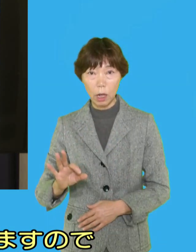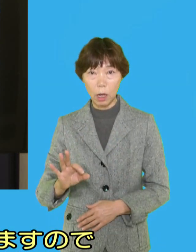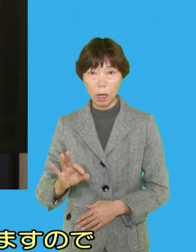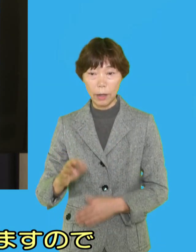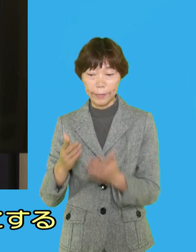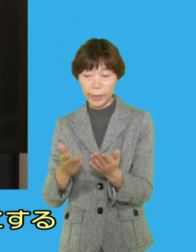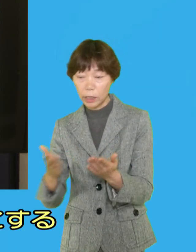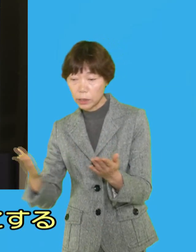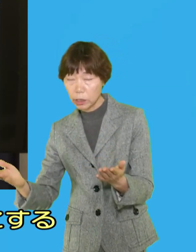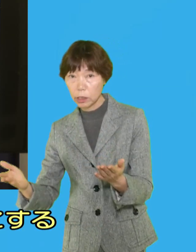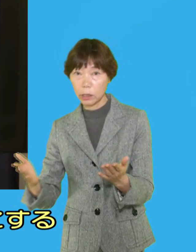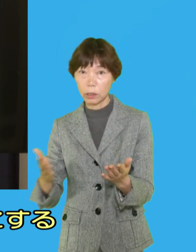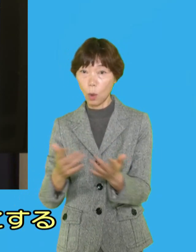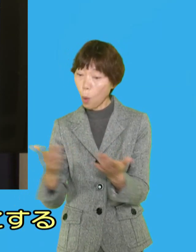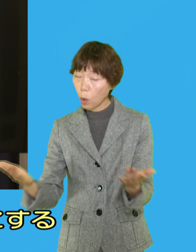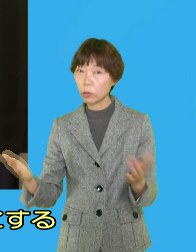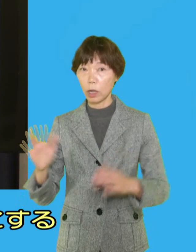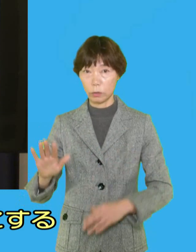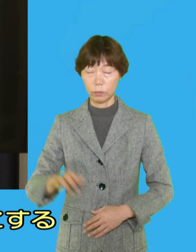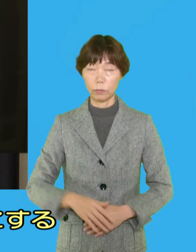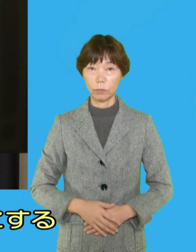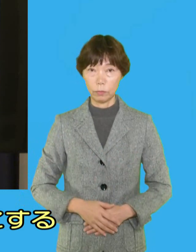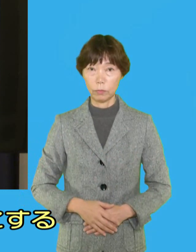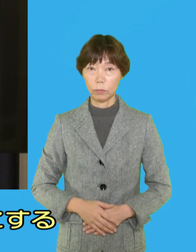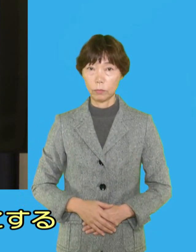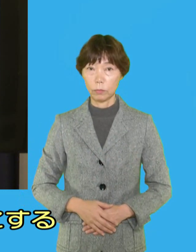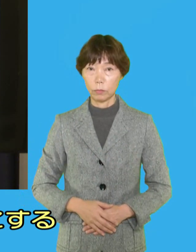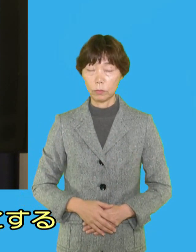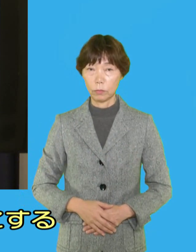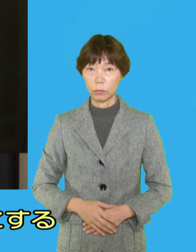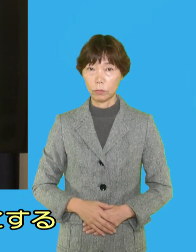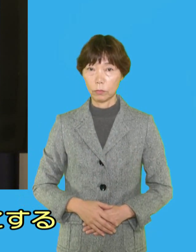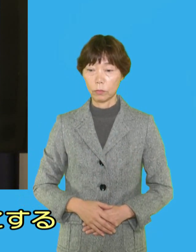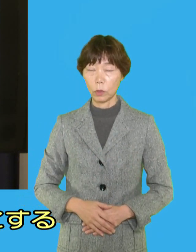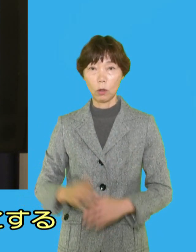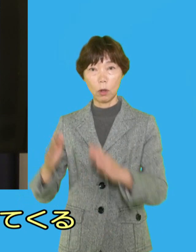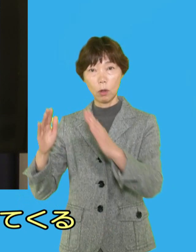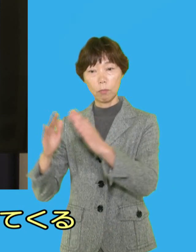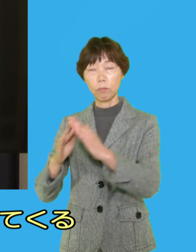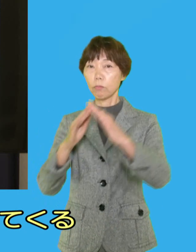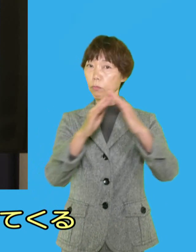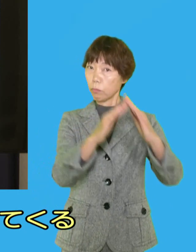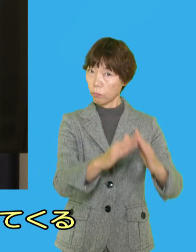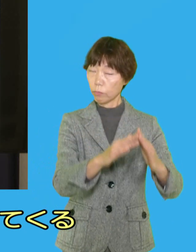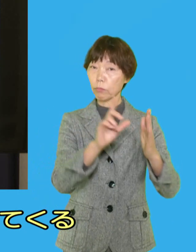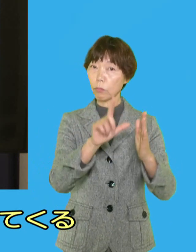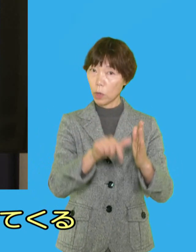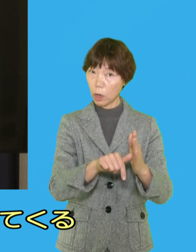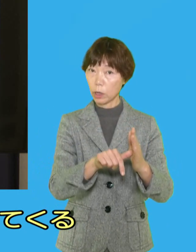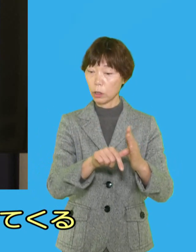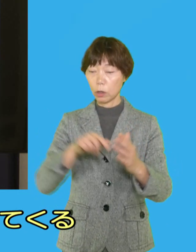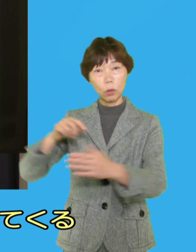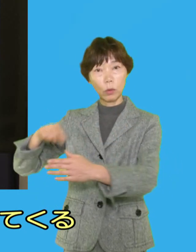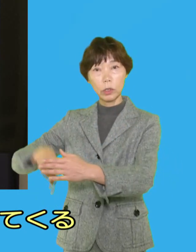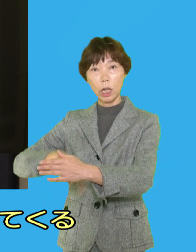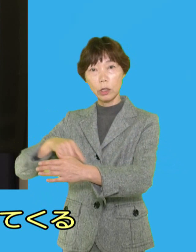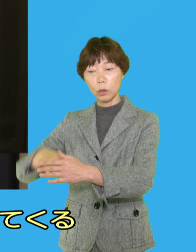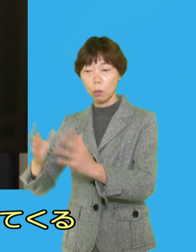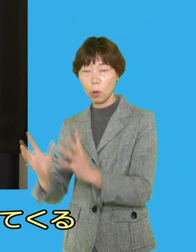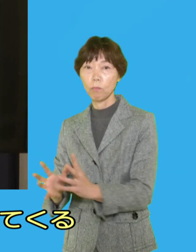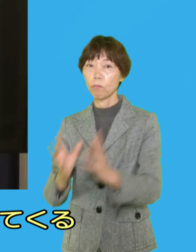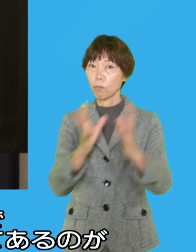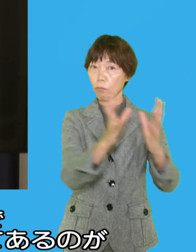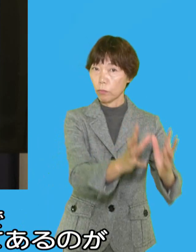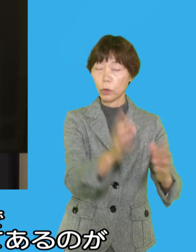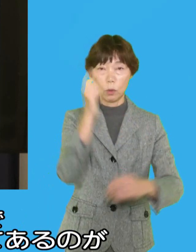示も多くありますので、そこは博物館の場所を移設するということであれば、ここにその機能は入ってくるんだろうなというふうに思っ